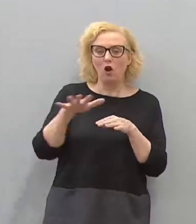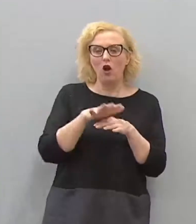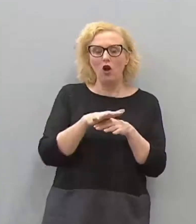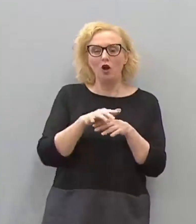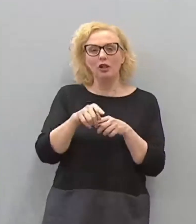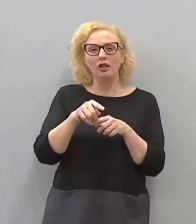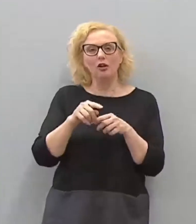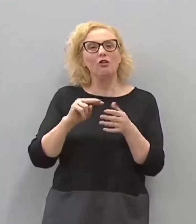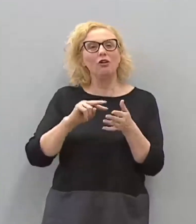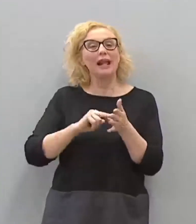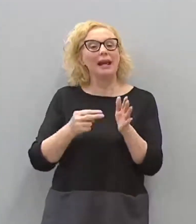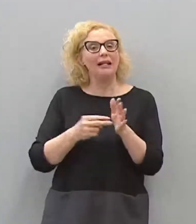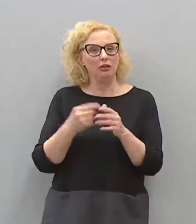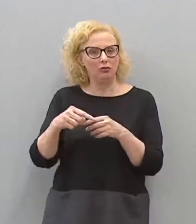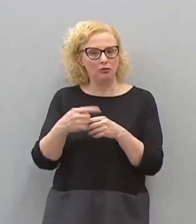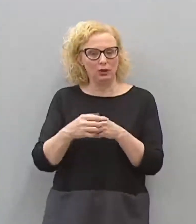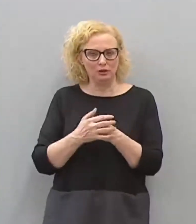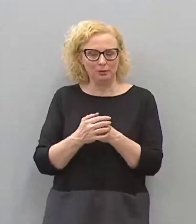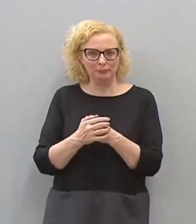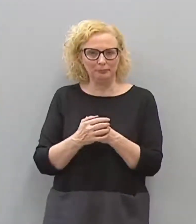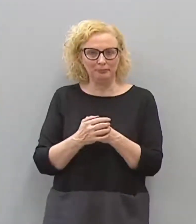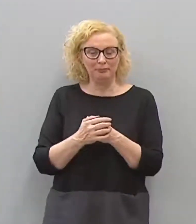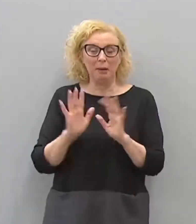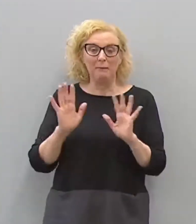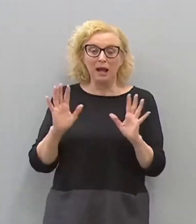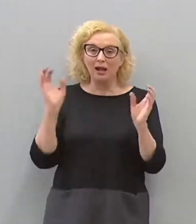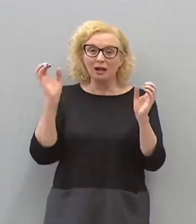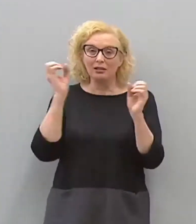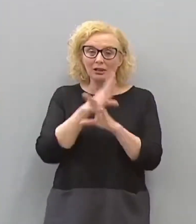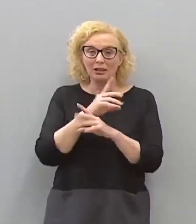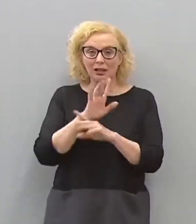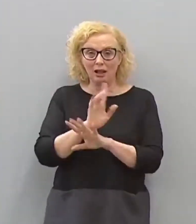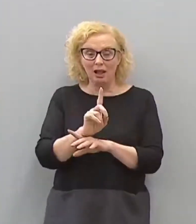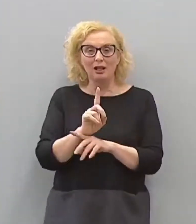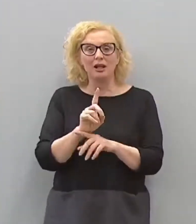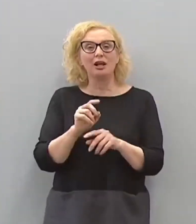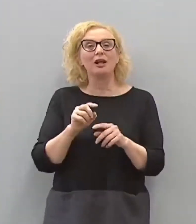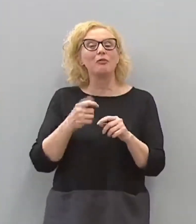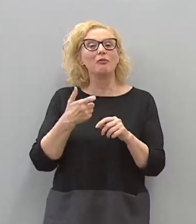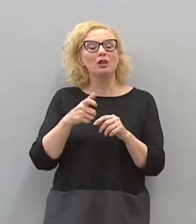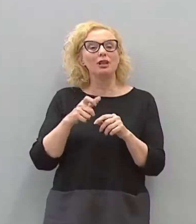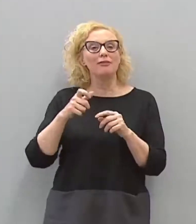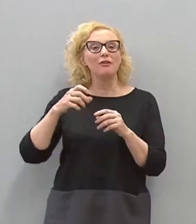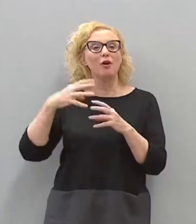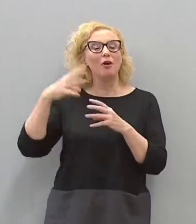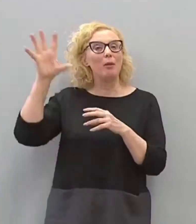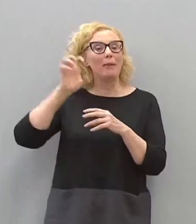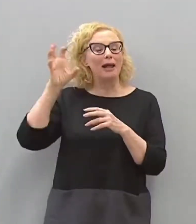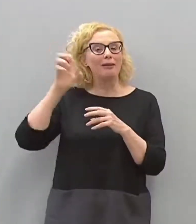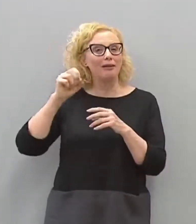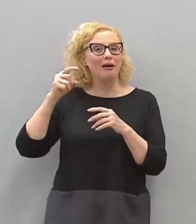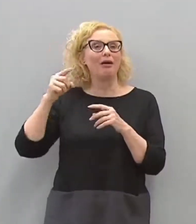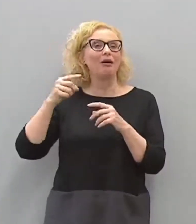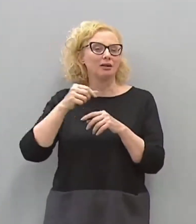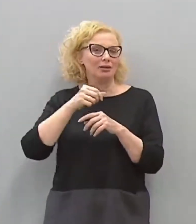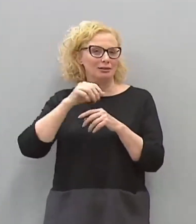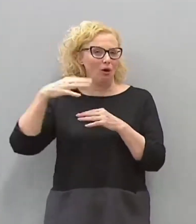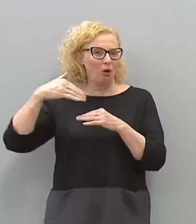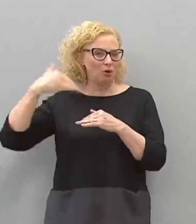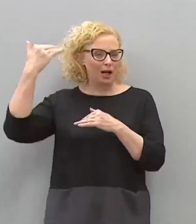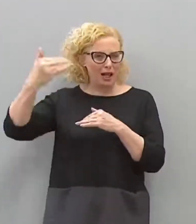modalità tecniche non dimentichiamoci che poi anche la banda ultralarga viene e verrà erogata anche tramite il 5 gip che una modalità